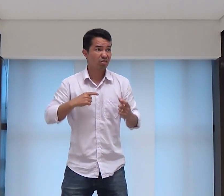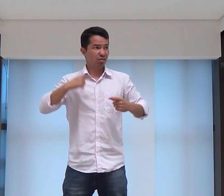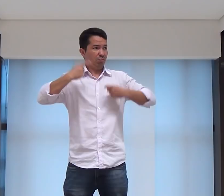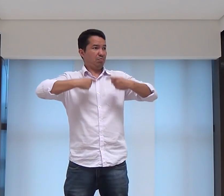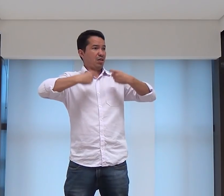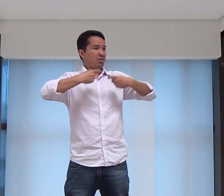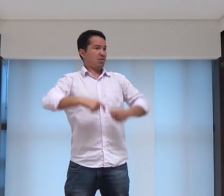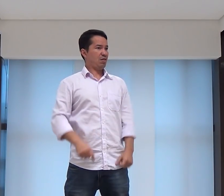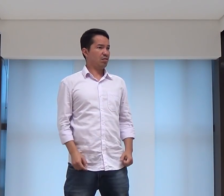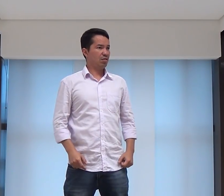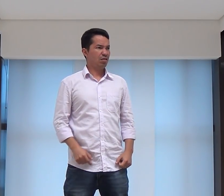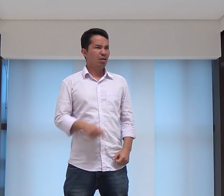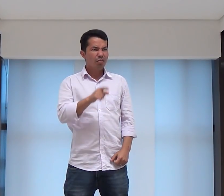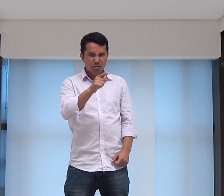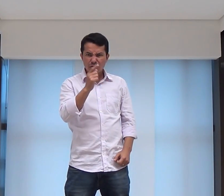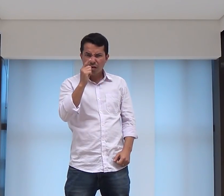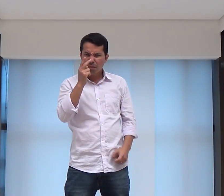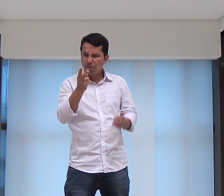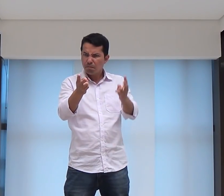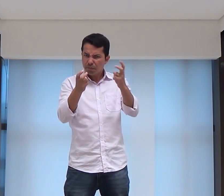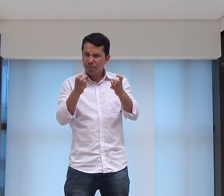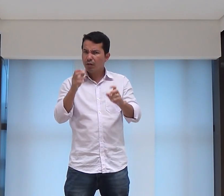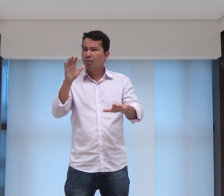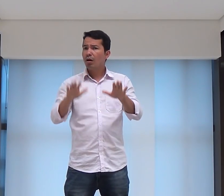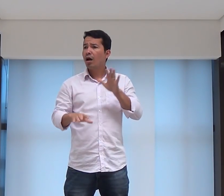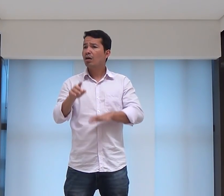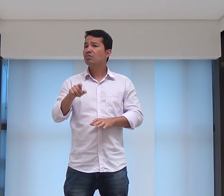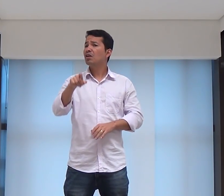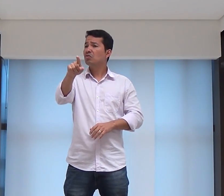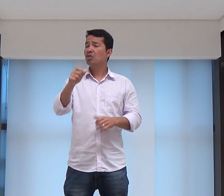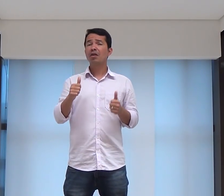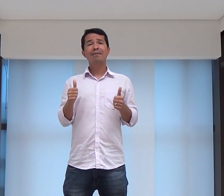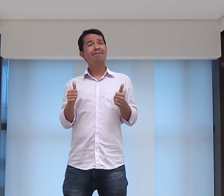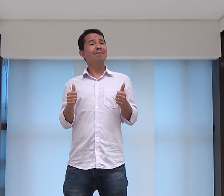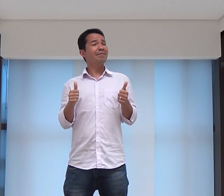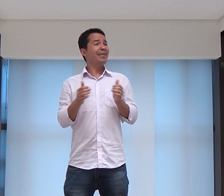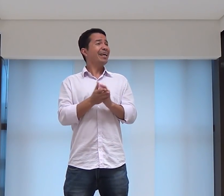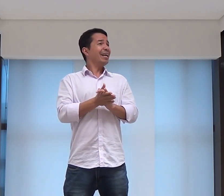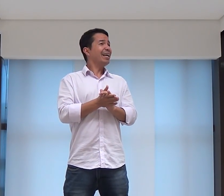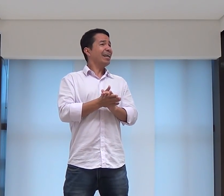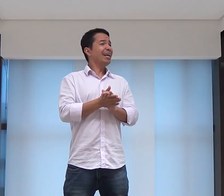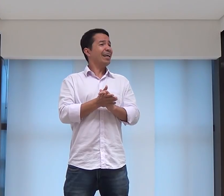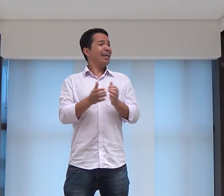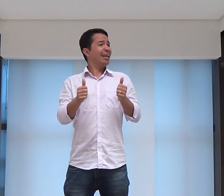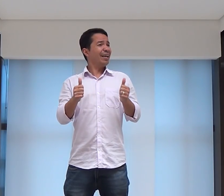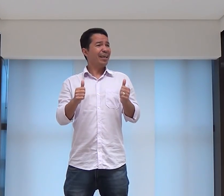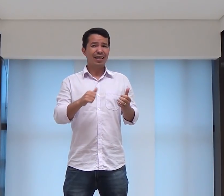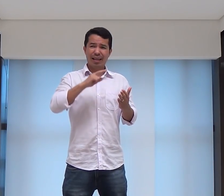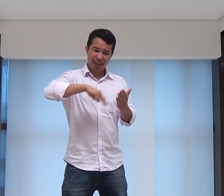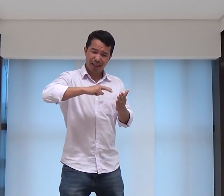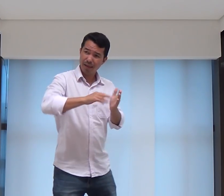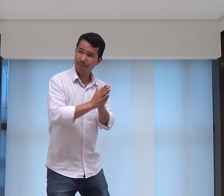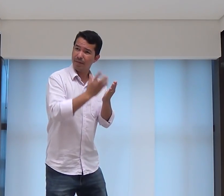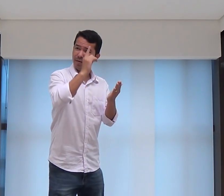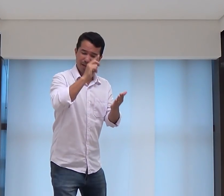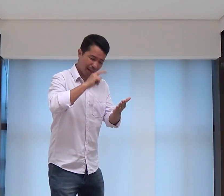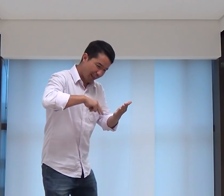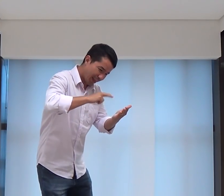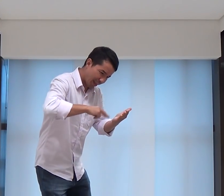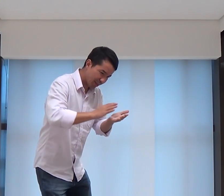nesse momento, uma guerra está acontecendo. Se percebe? Que às vezes está tudo bem com você. Está tudo bem você ler a